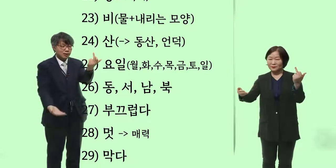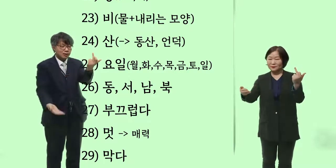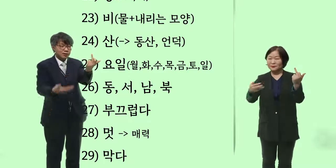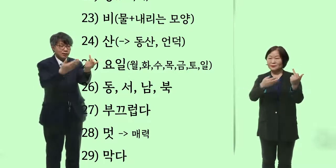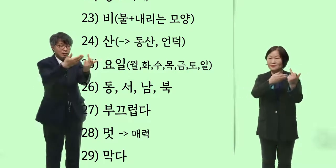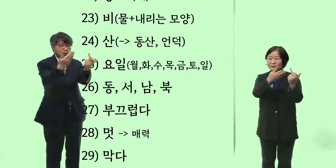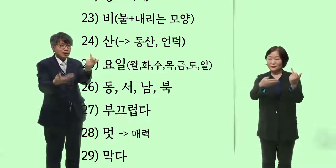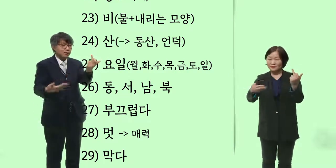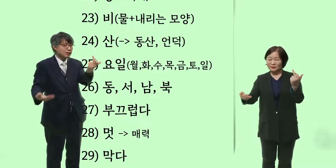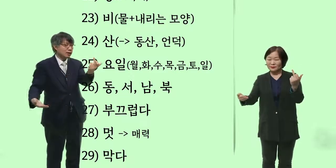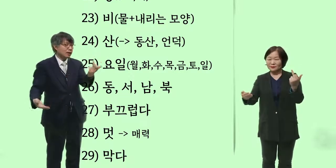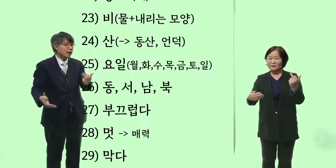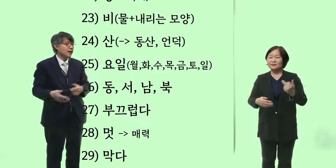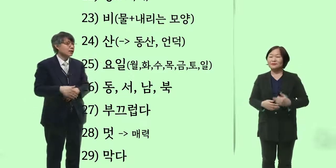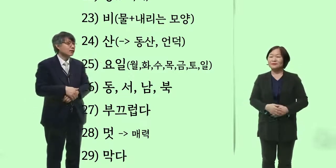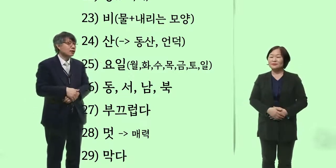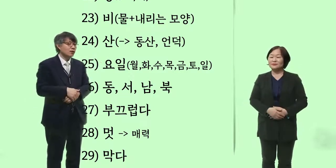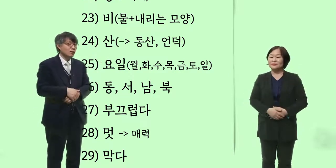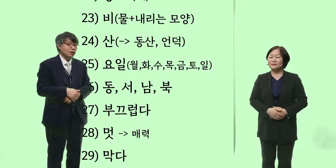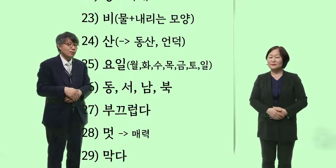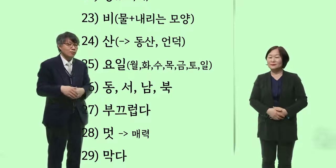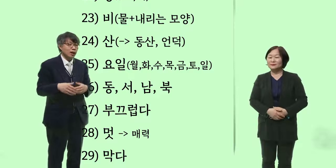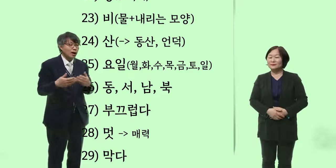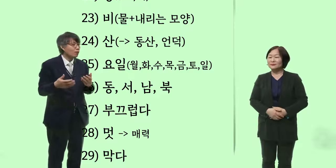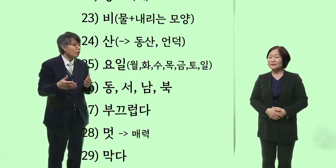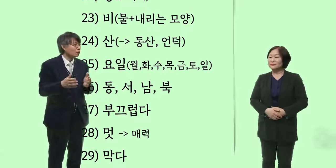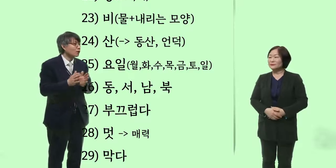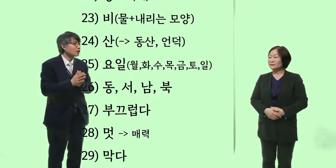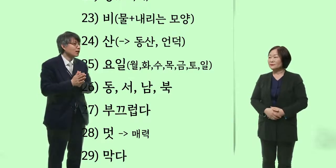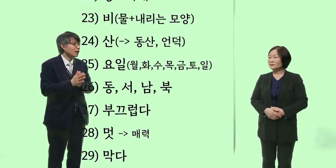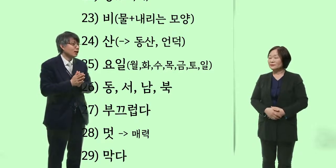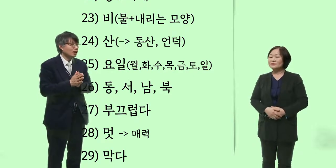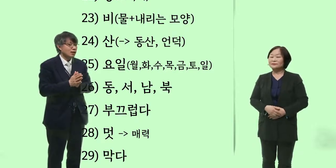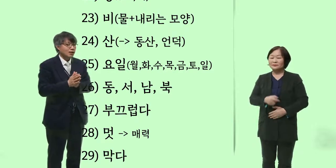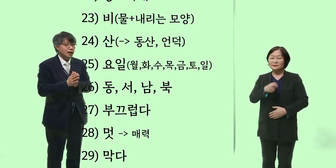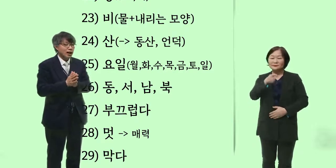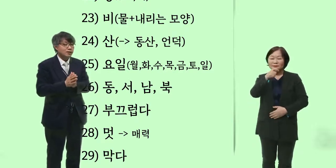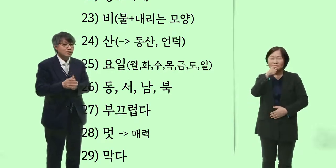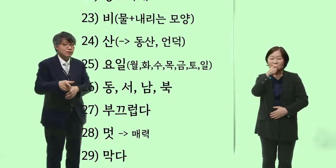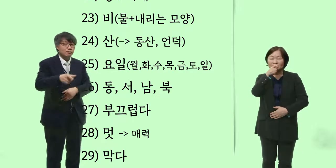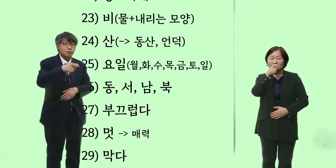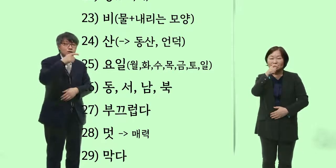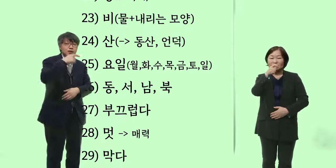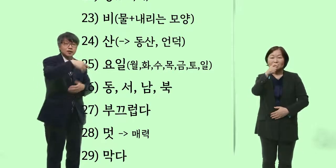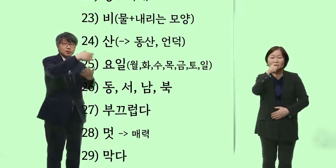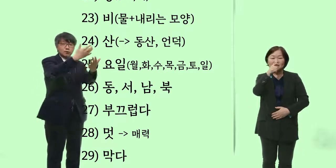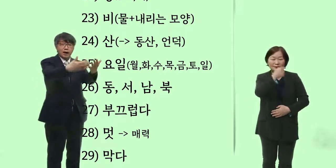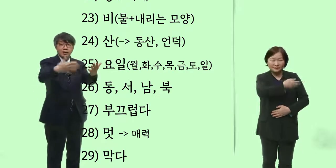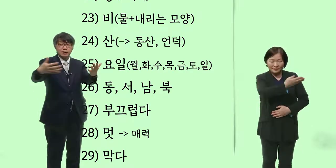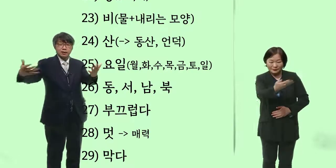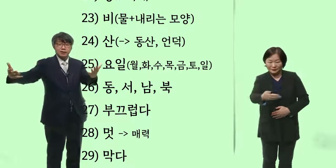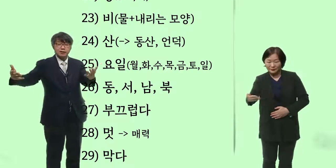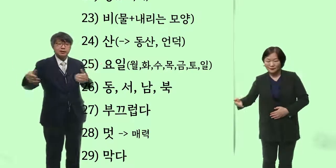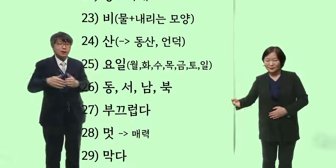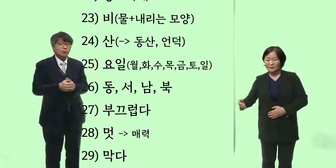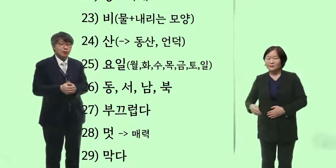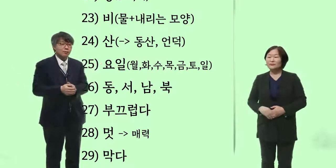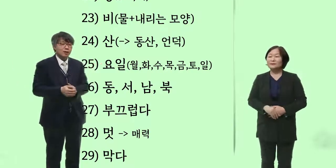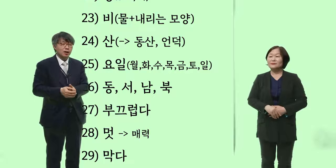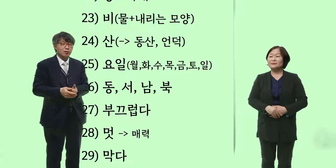흘러가는 거잖아요. 시내하고 이렇게 강하고 똑같은데 그러니까 강은 물이 그냥 좀 많이 흘러간다는 느낌으로 가면 될 거고,